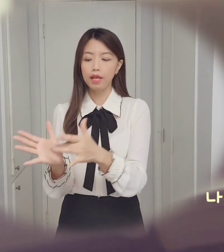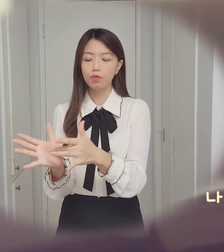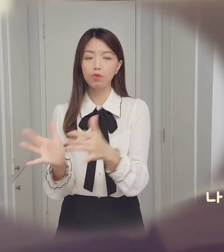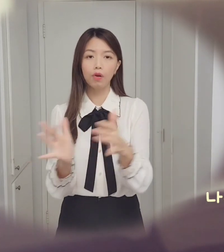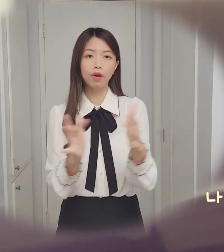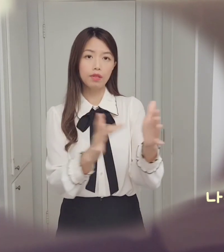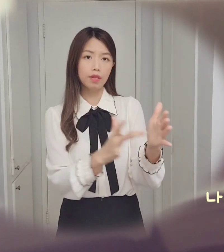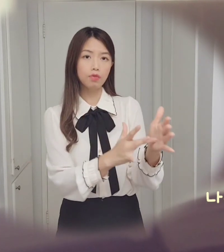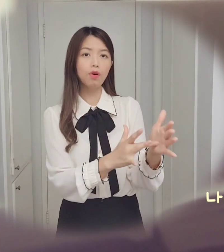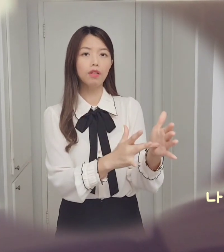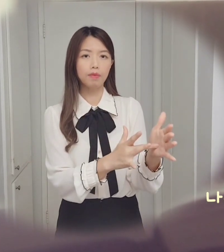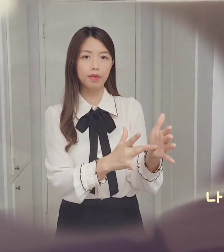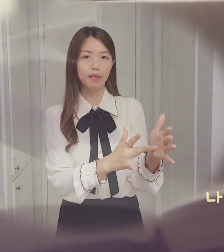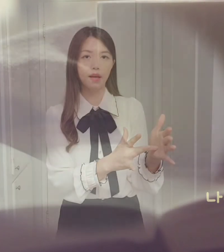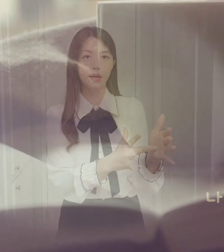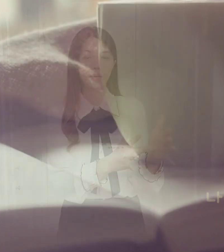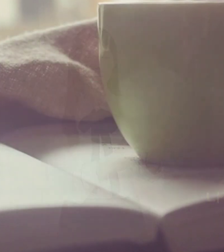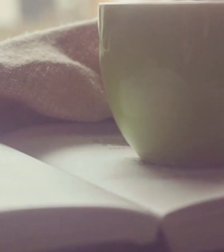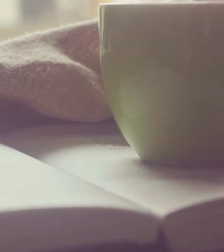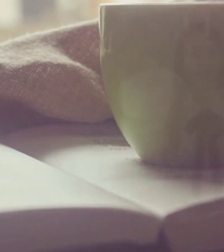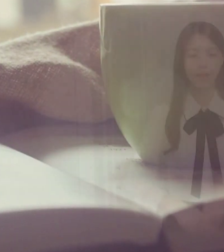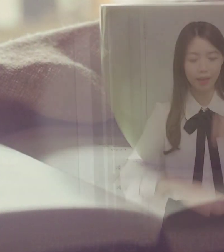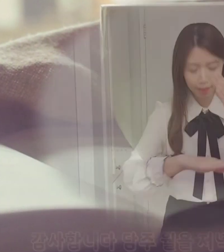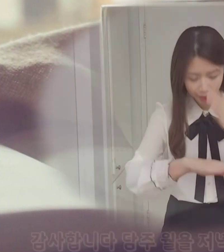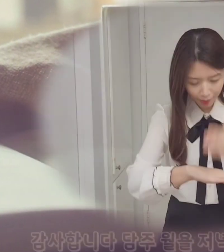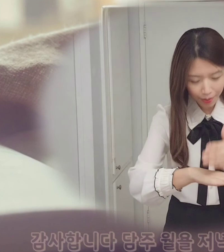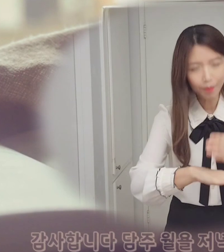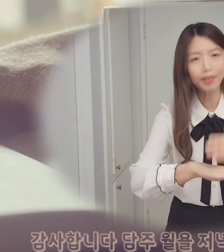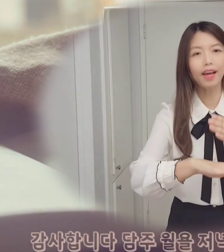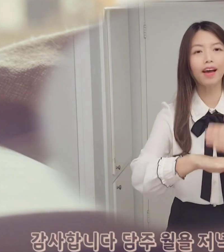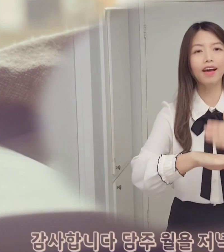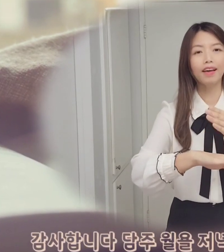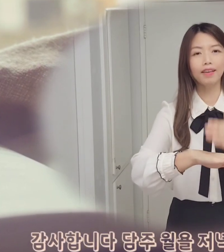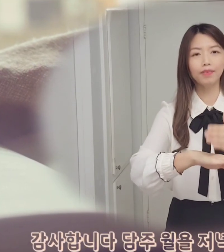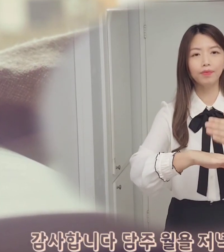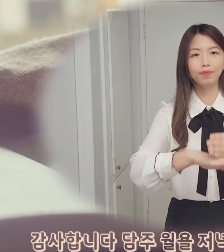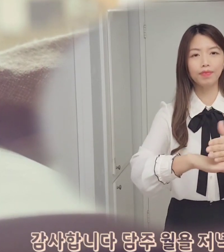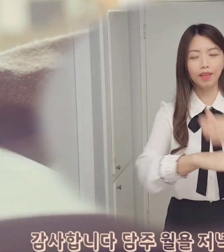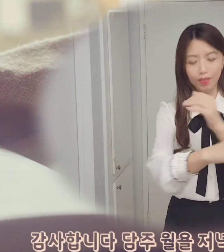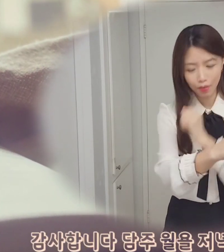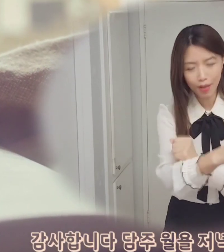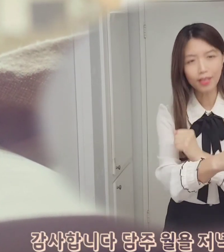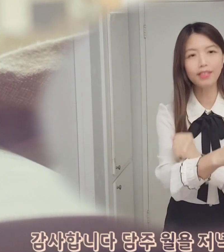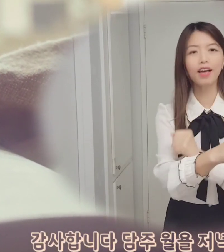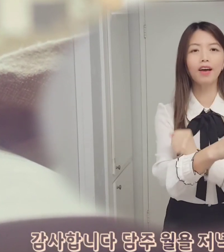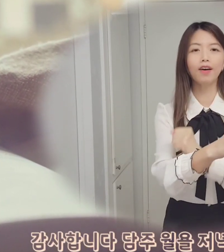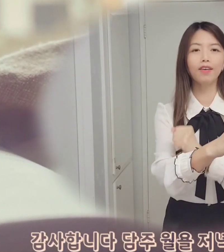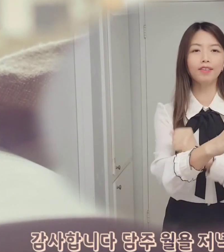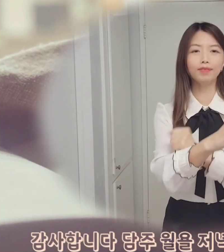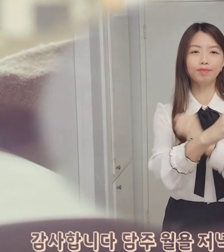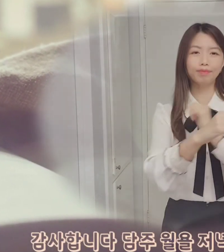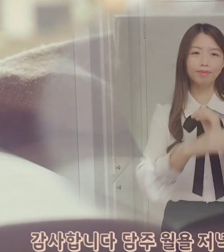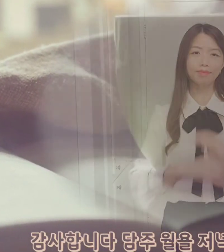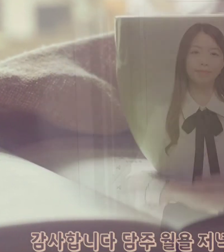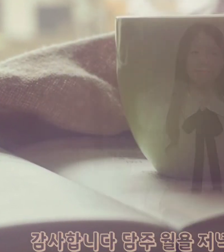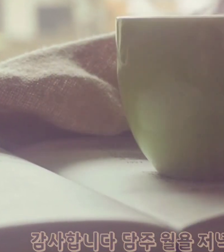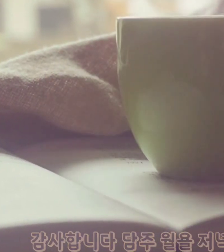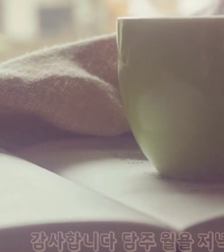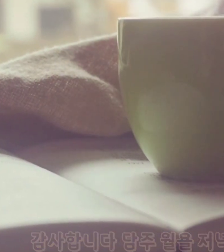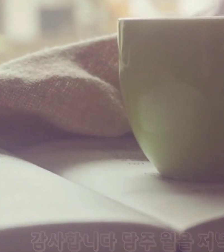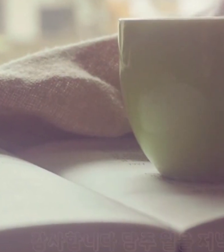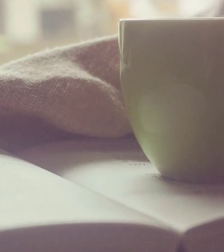주시면 예수라고 한 뜻의 수어가 됩니다. 감사합니다. 수고하셨어요.